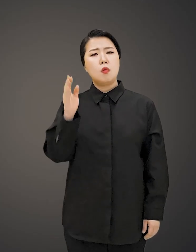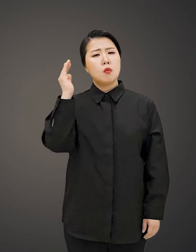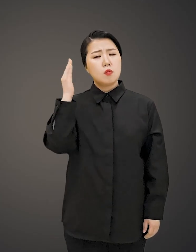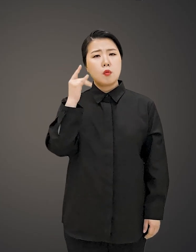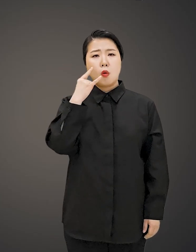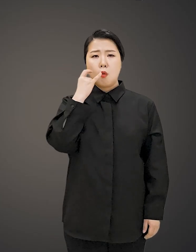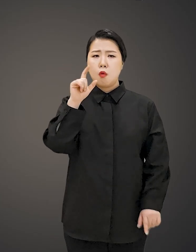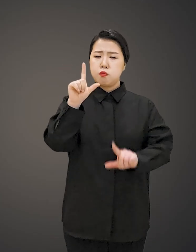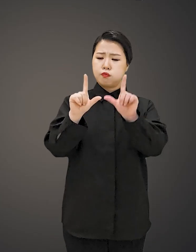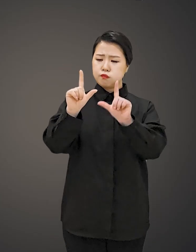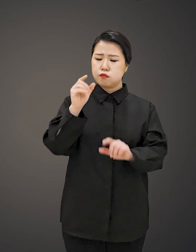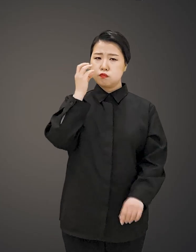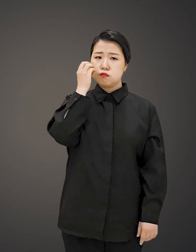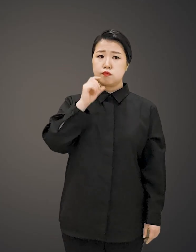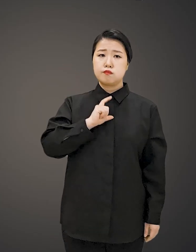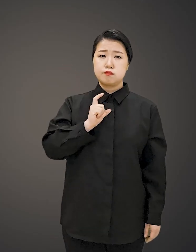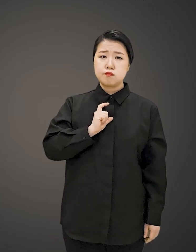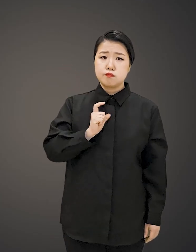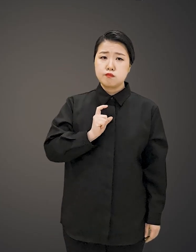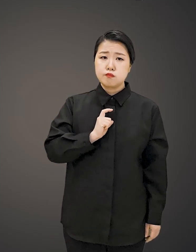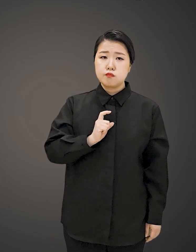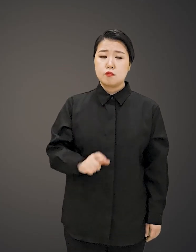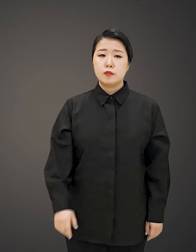요즘 엄마가 수상하다.